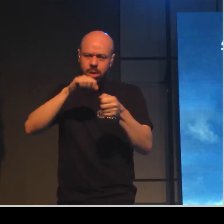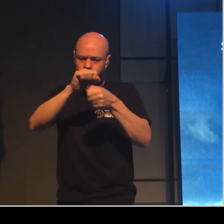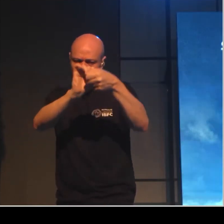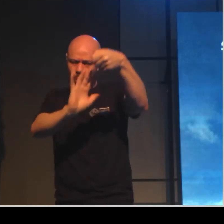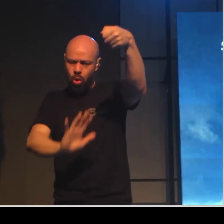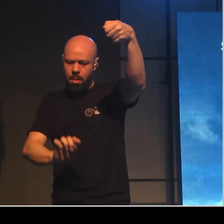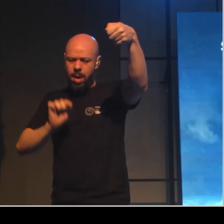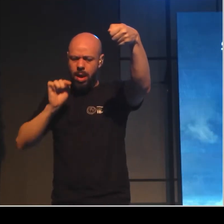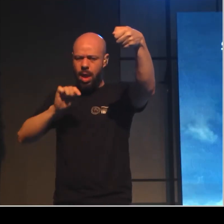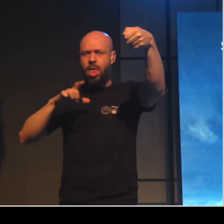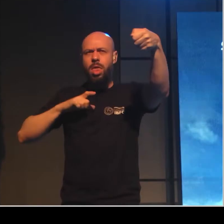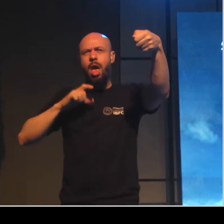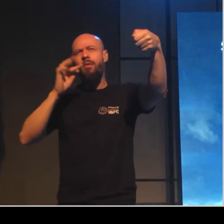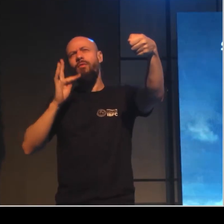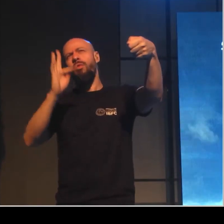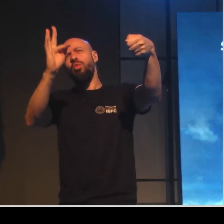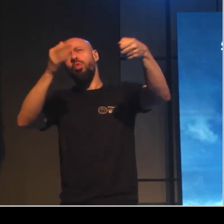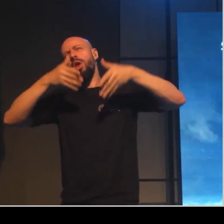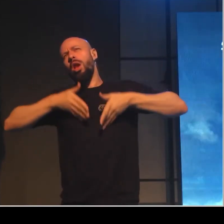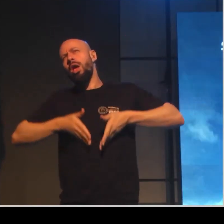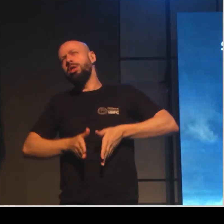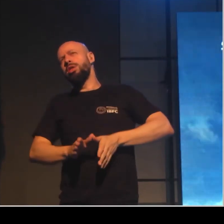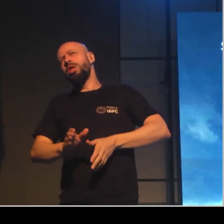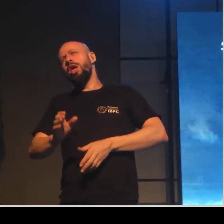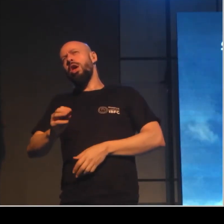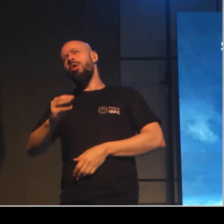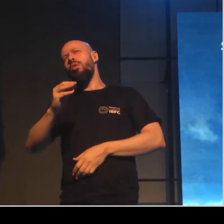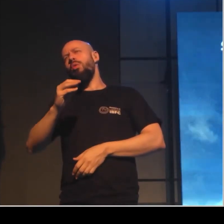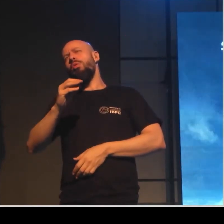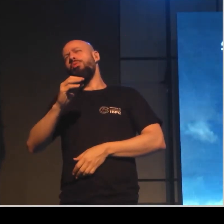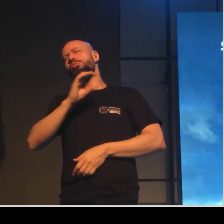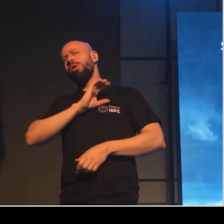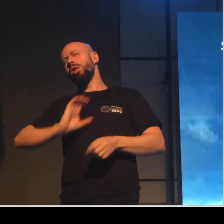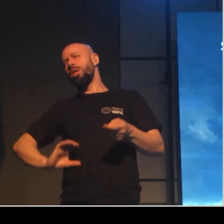seu potencial para descobrir a verdade.